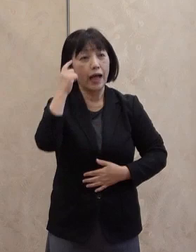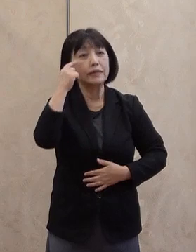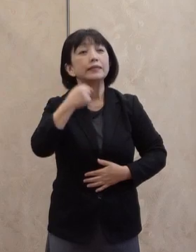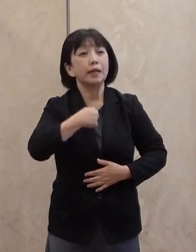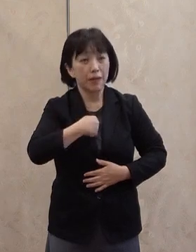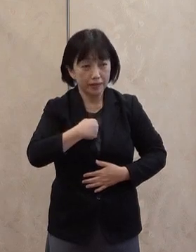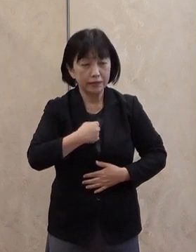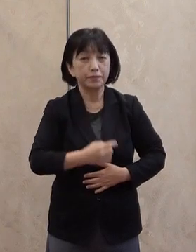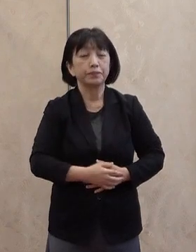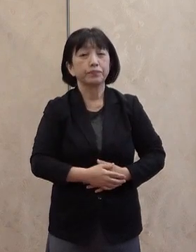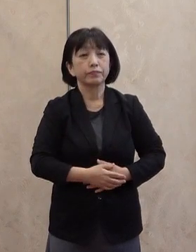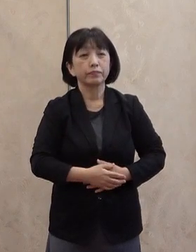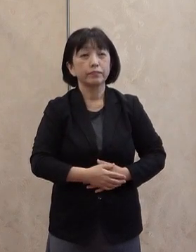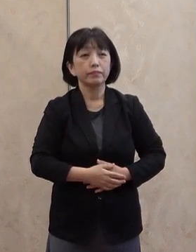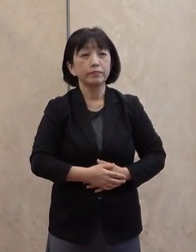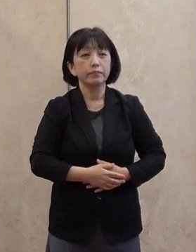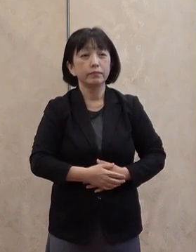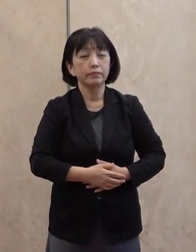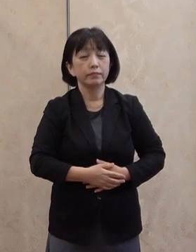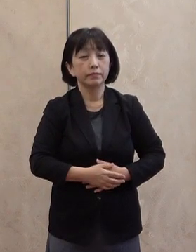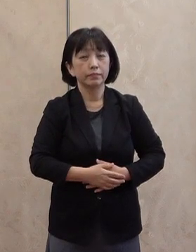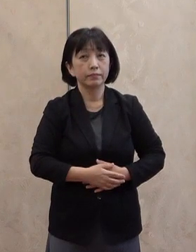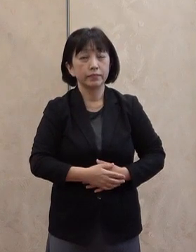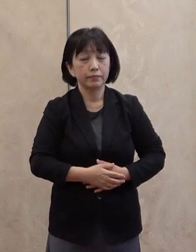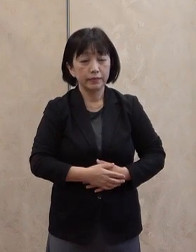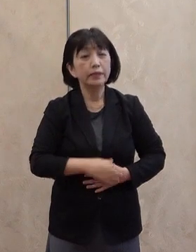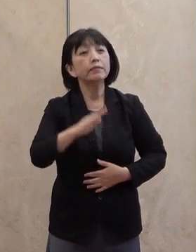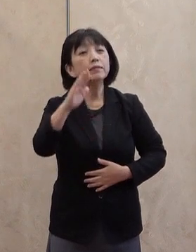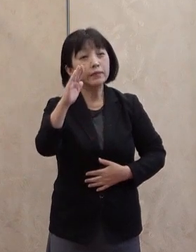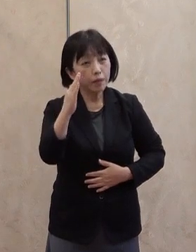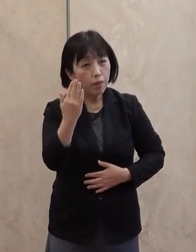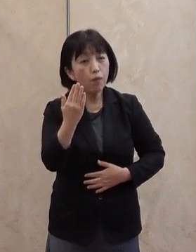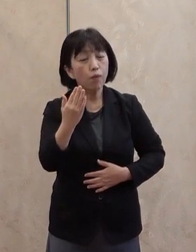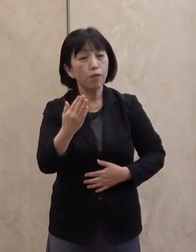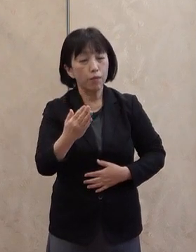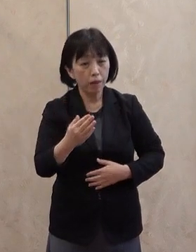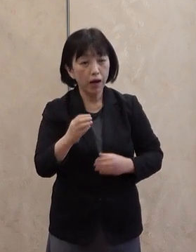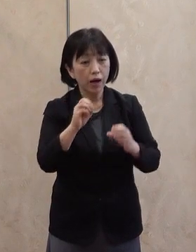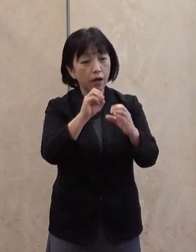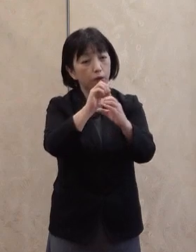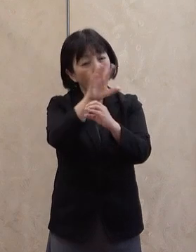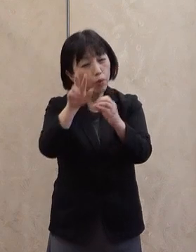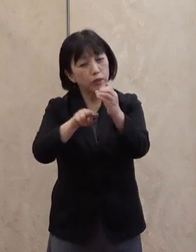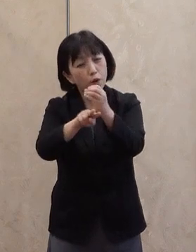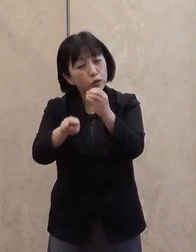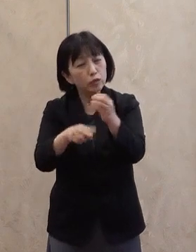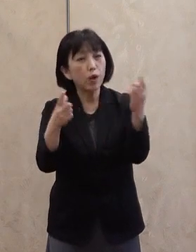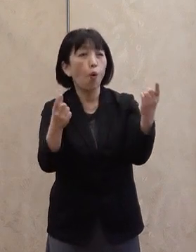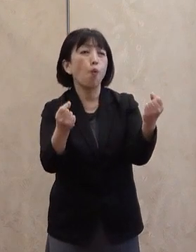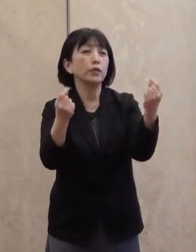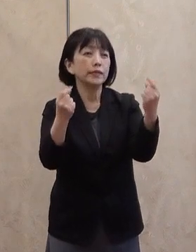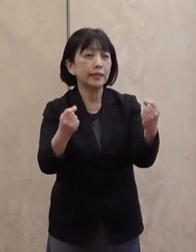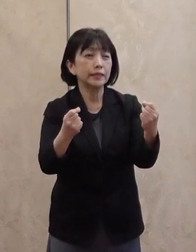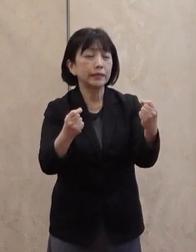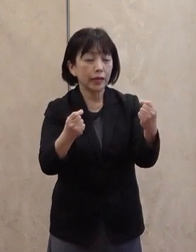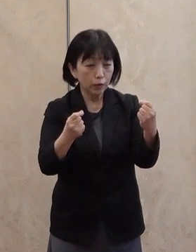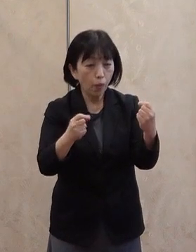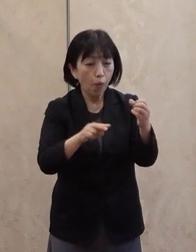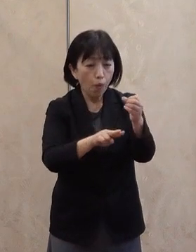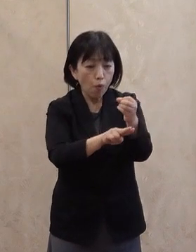るところでもあります。でそうでありながら、まあ、同じ新型コロナなんだけどもこの変異